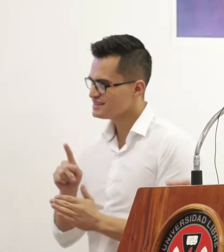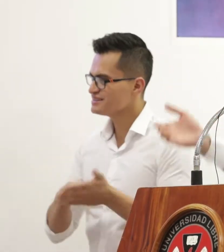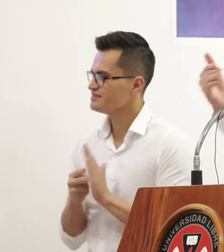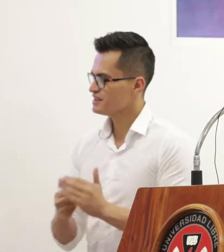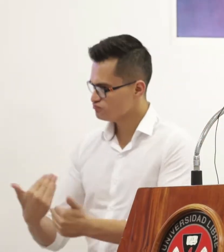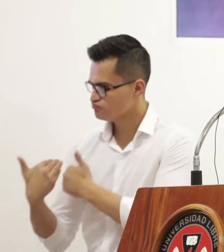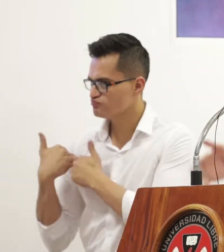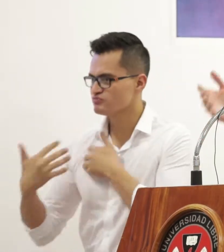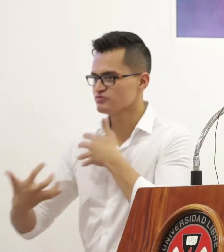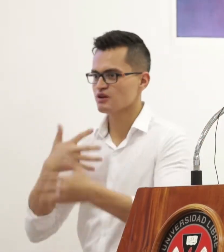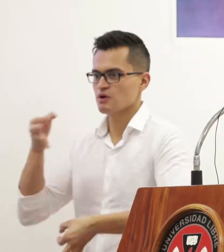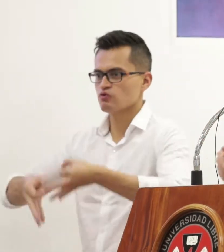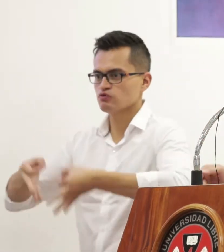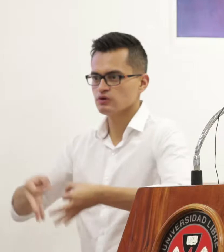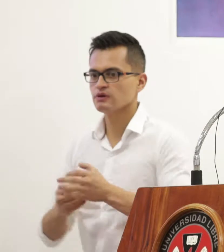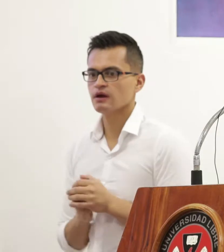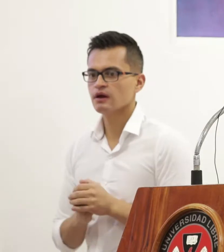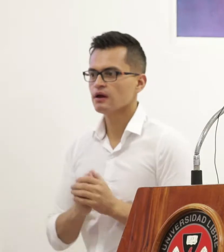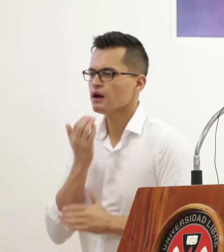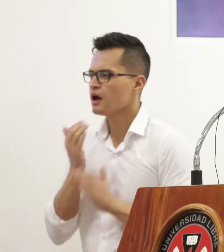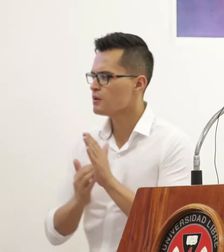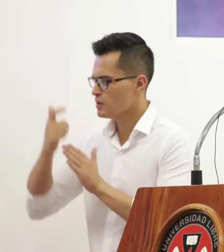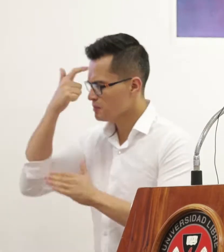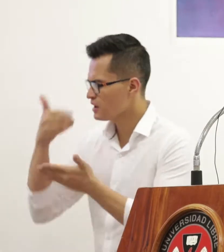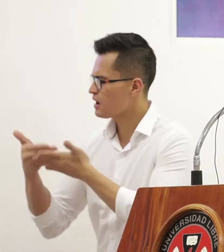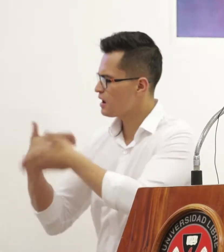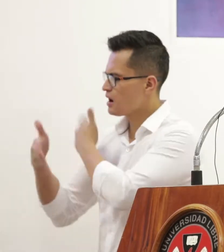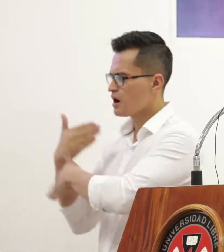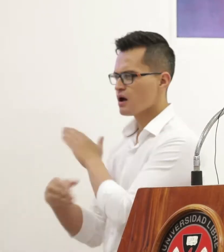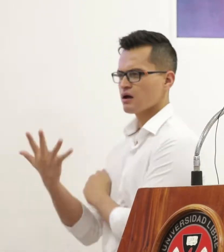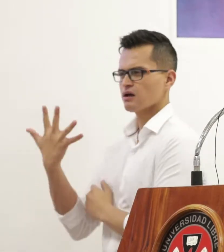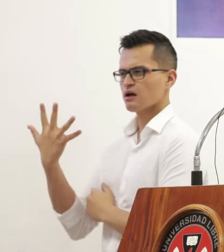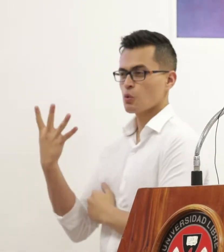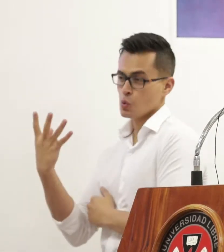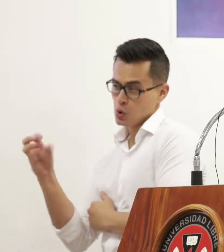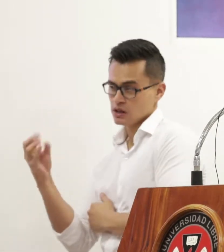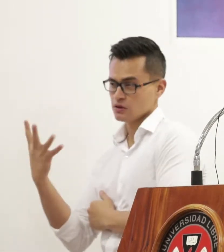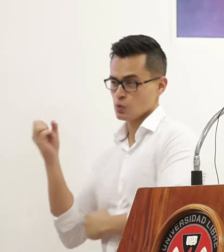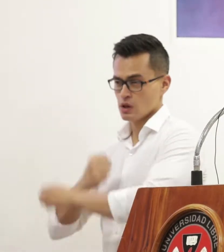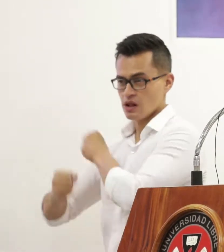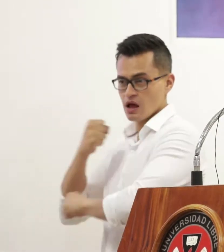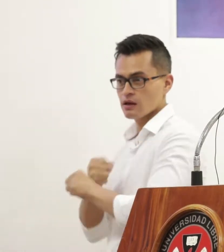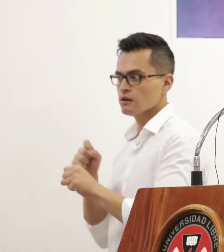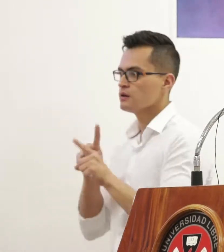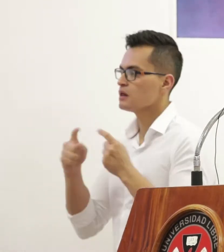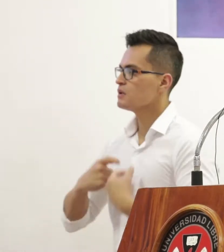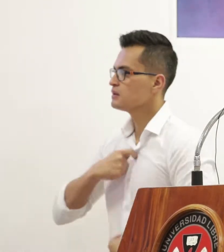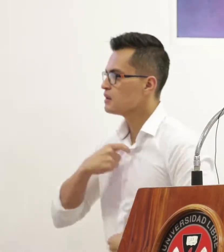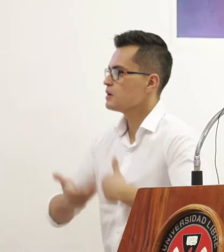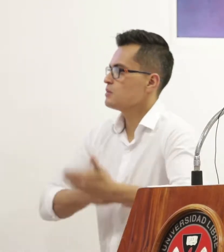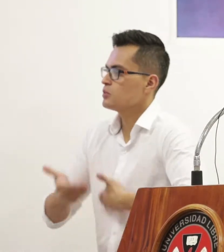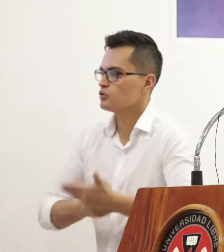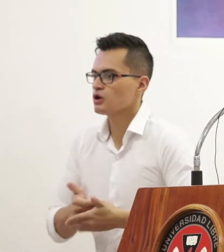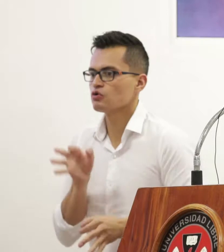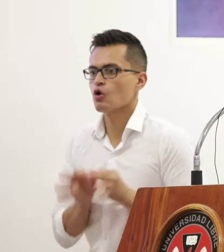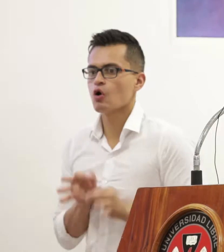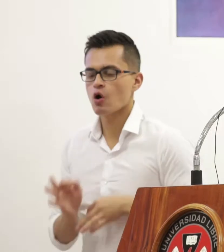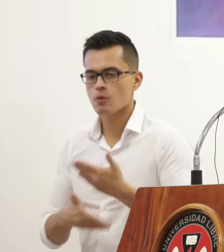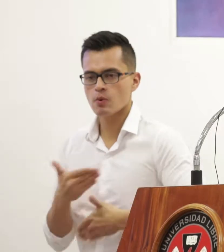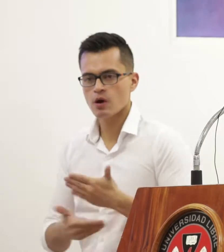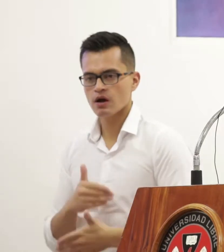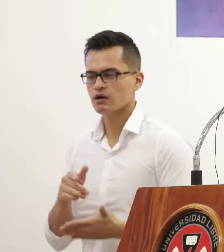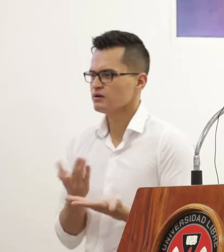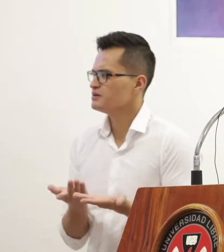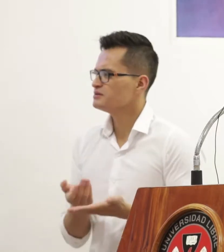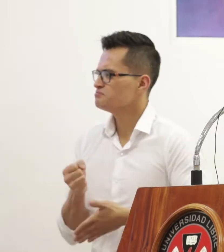justicia, si ustedes se vuelven 30, 40, 50 años atrás, giró alrededor de líos civiles y comerciales totalmente irrelevantes para el desarrollo